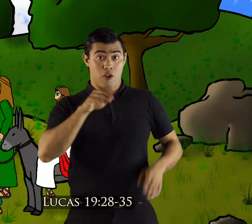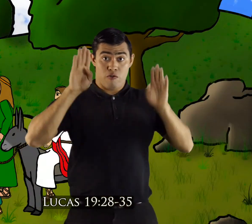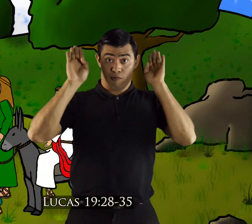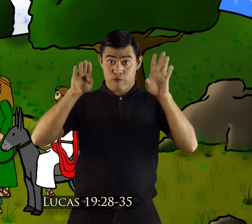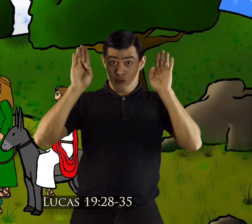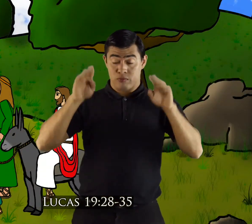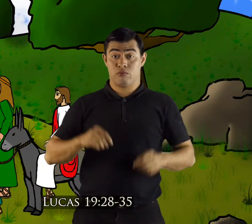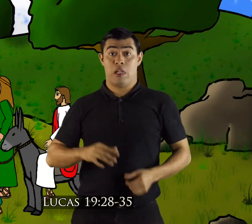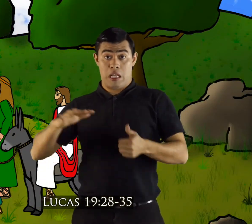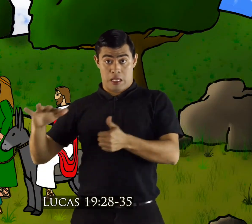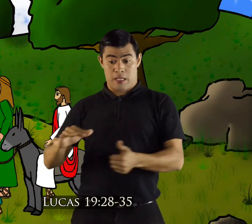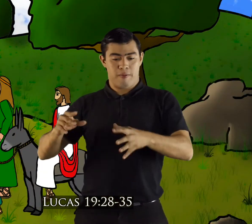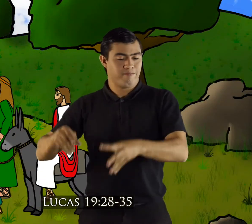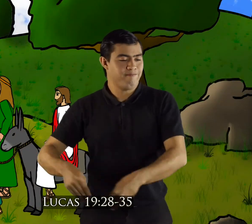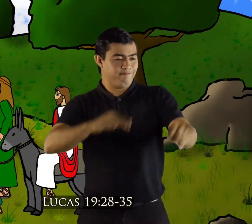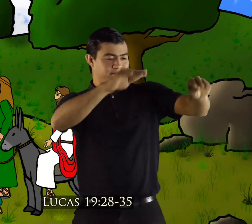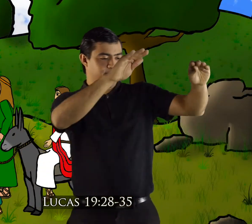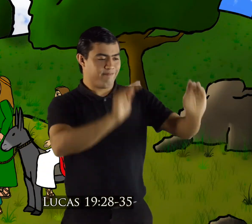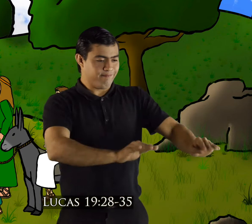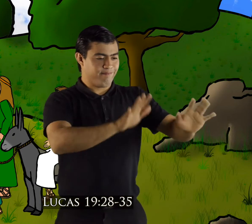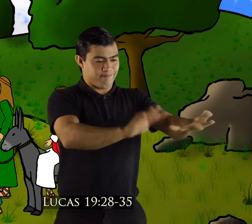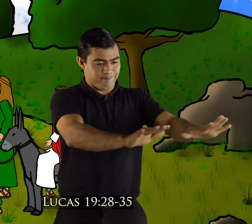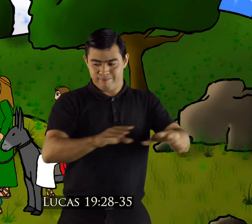le colocaron mantas encima,